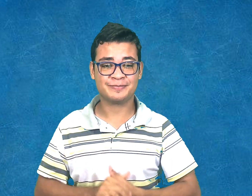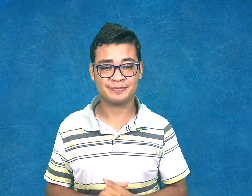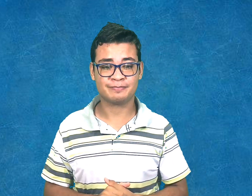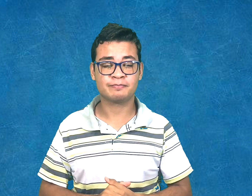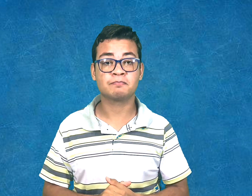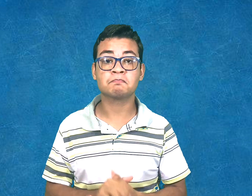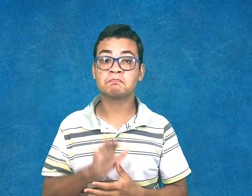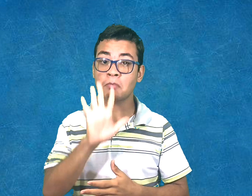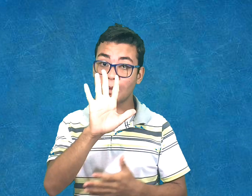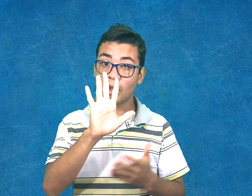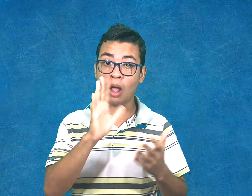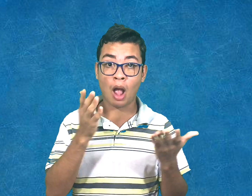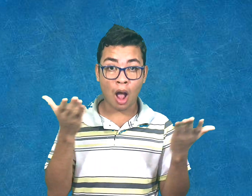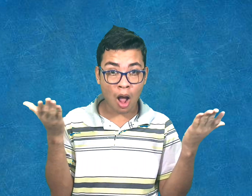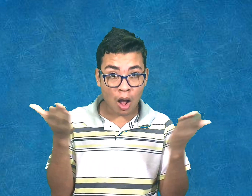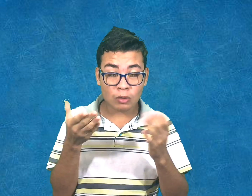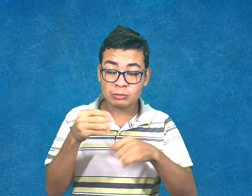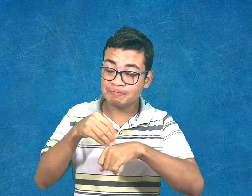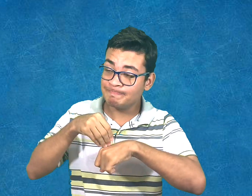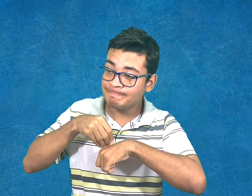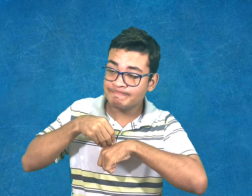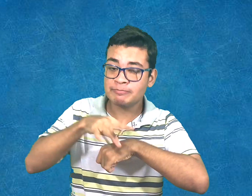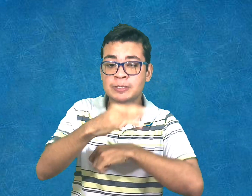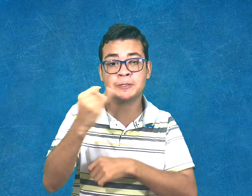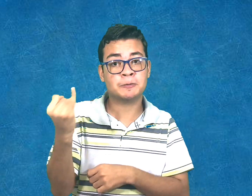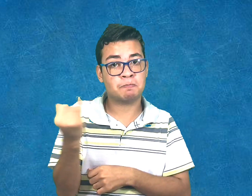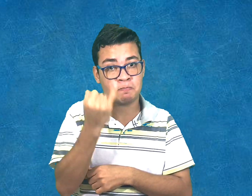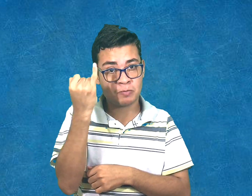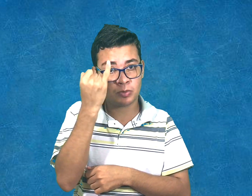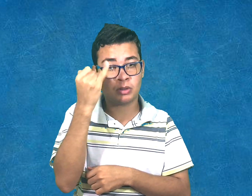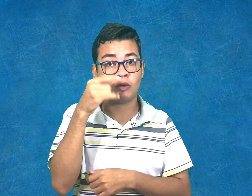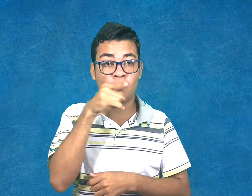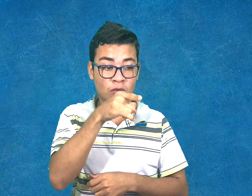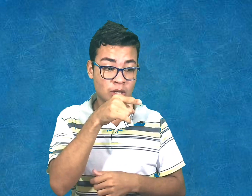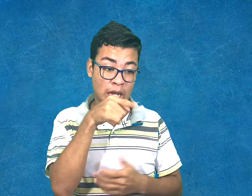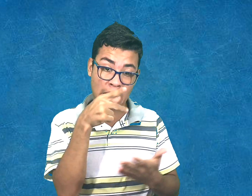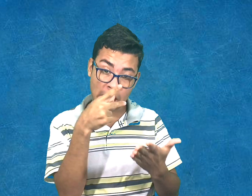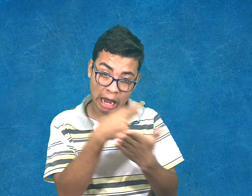Agora eu vou te dar uma dica muito importante para você evitar cometer erros.